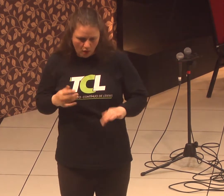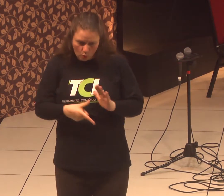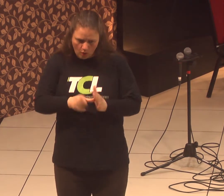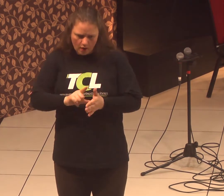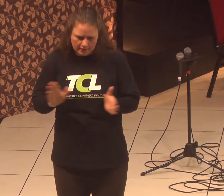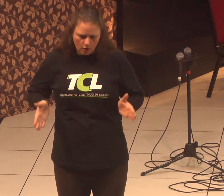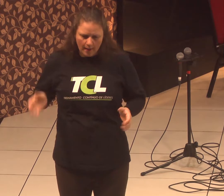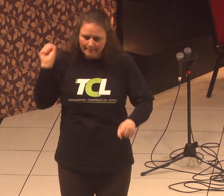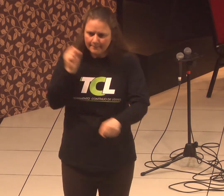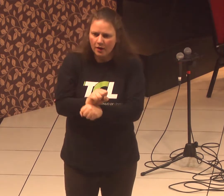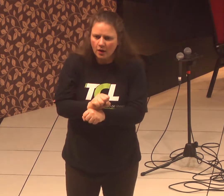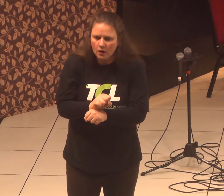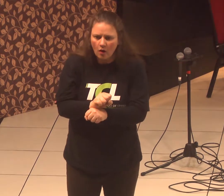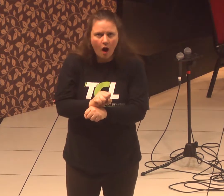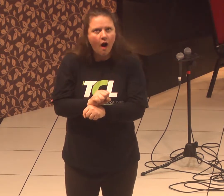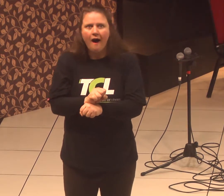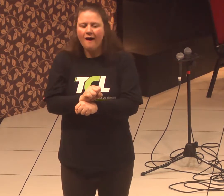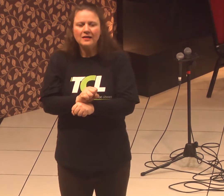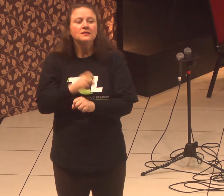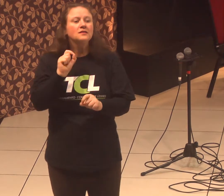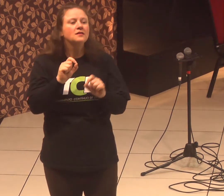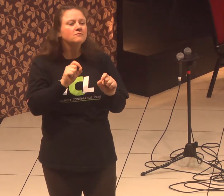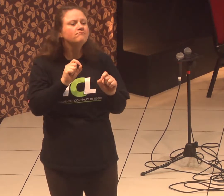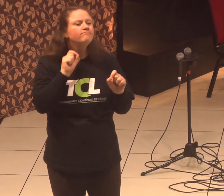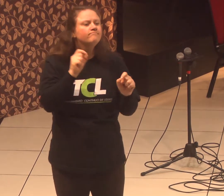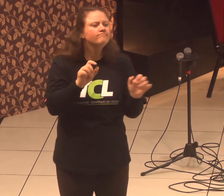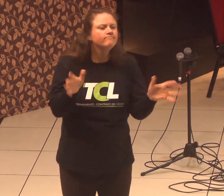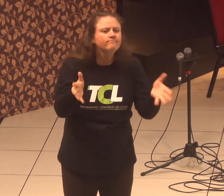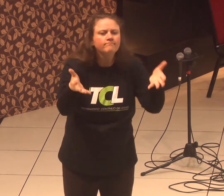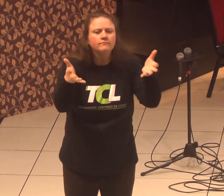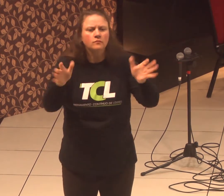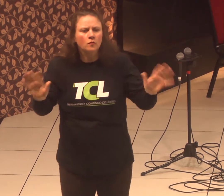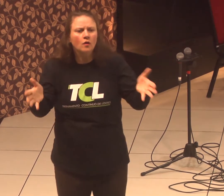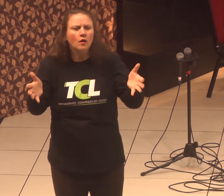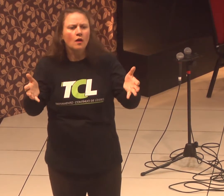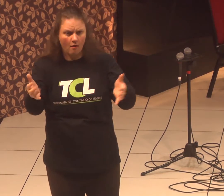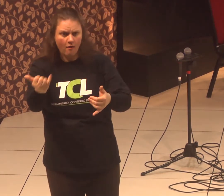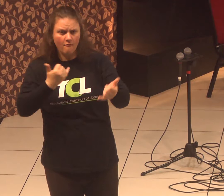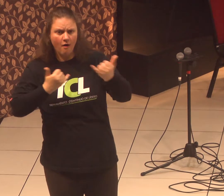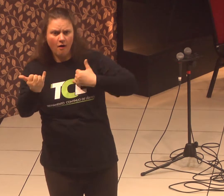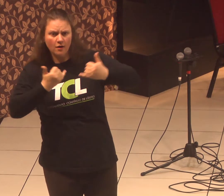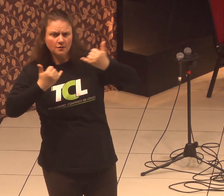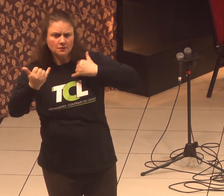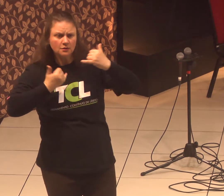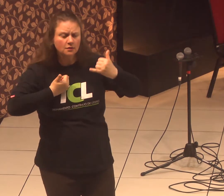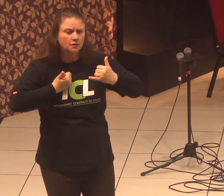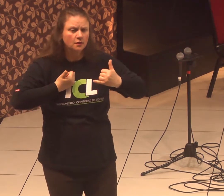Né? Você está provocando uma reação da pessoa, certo? Uma ação,